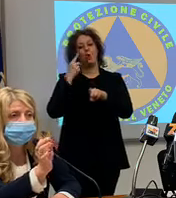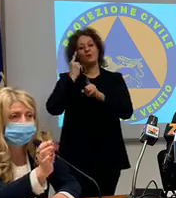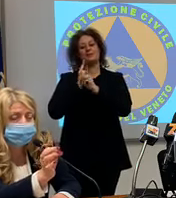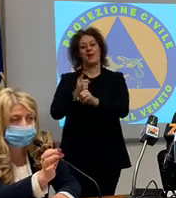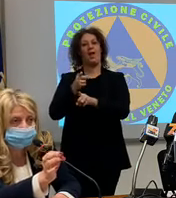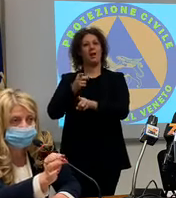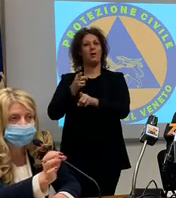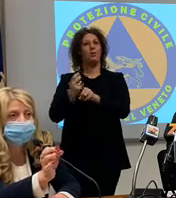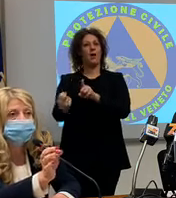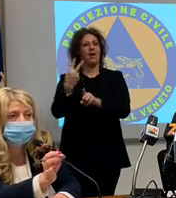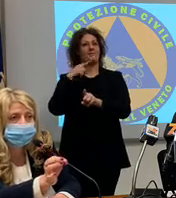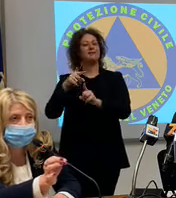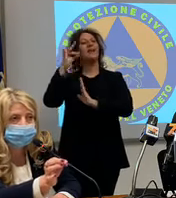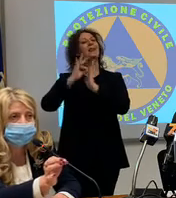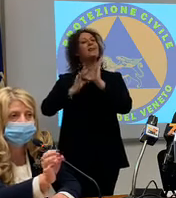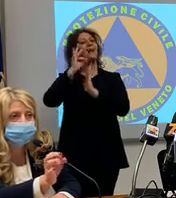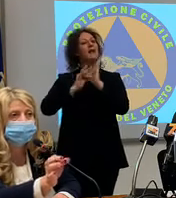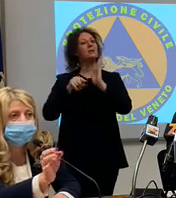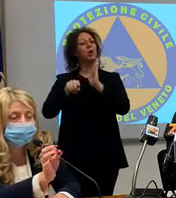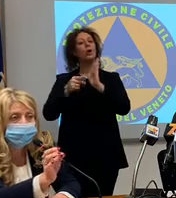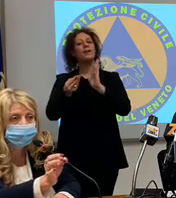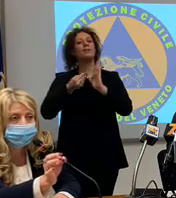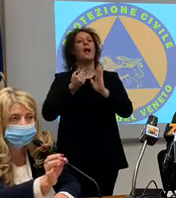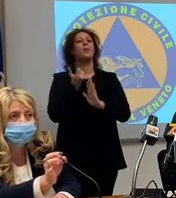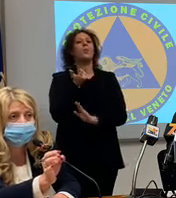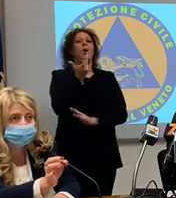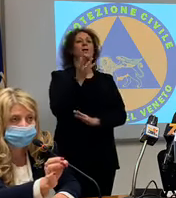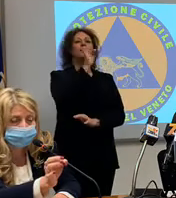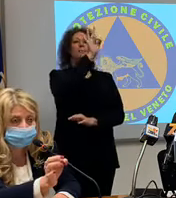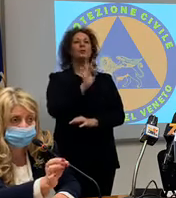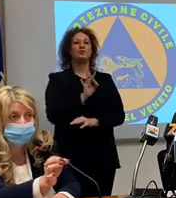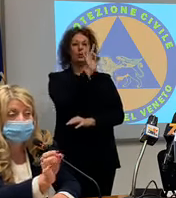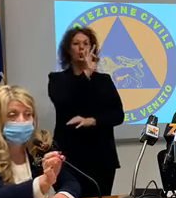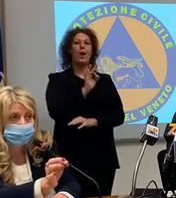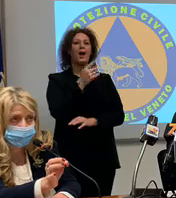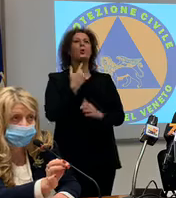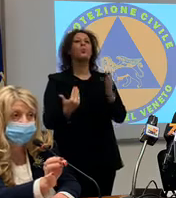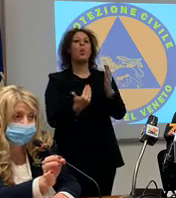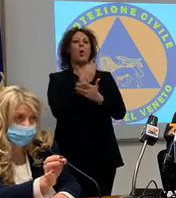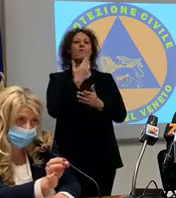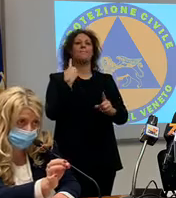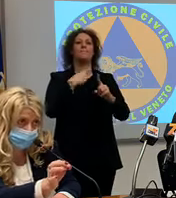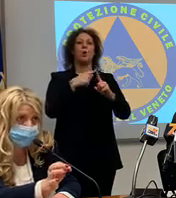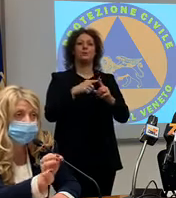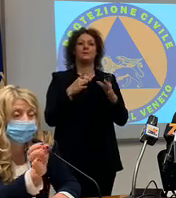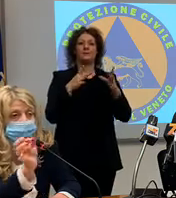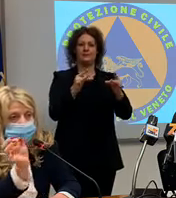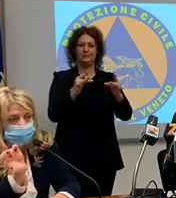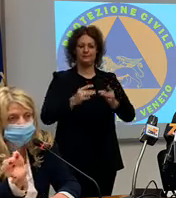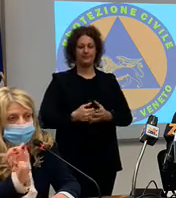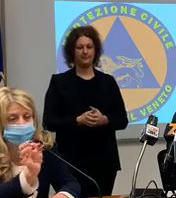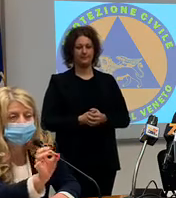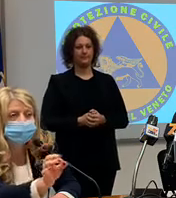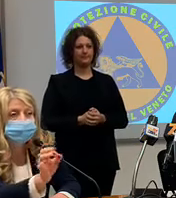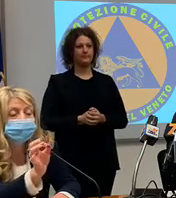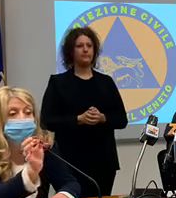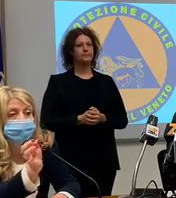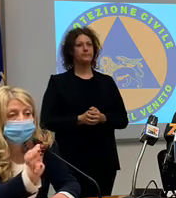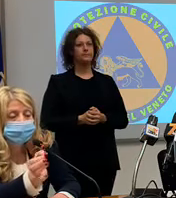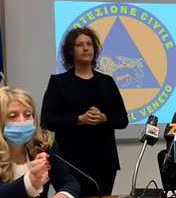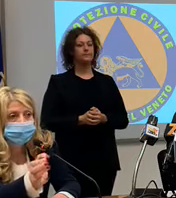che mette in evidenza l'incidenza e quindi il numero di nuovi casi poi è vero che è e quindi è